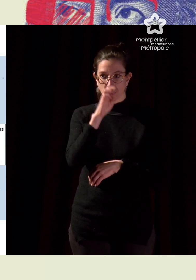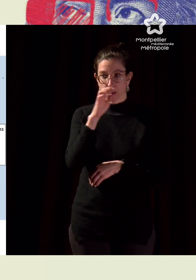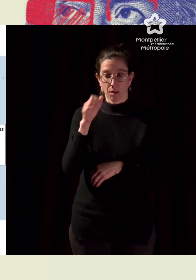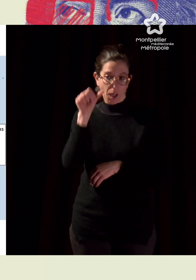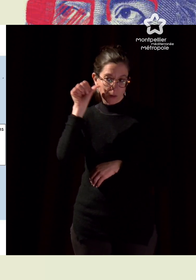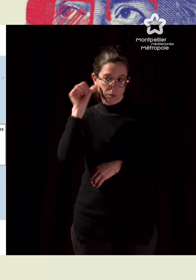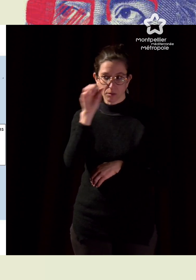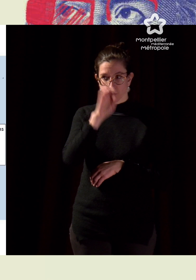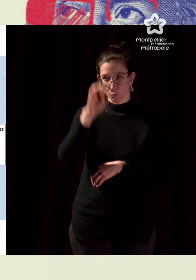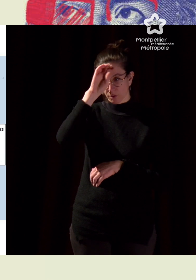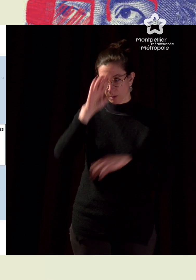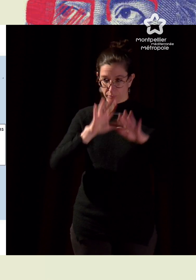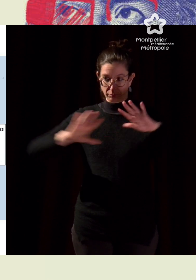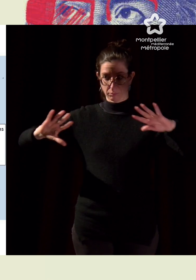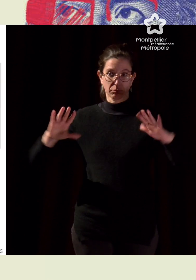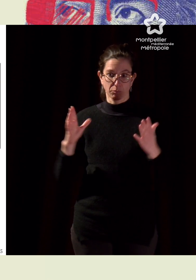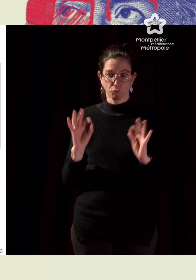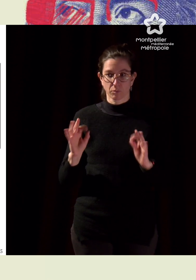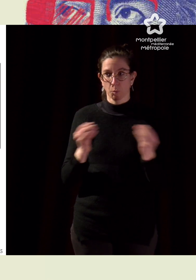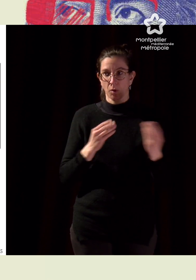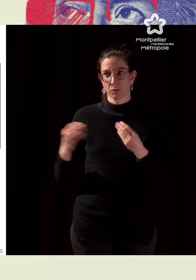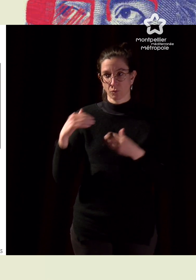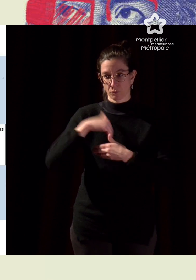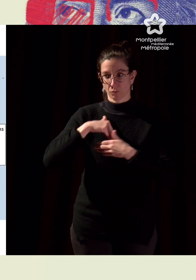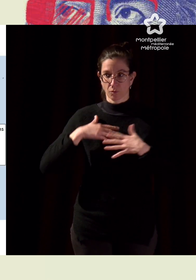qui vient de Néandertal.